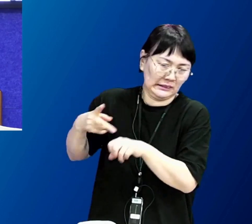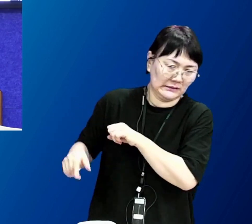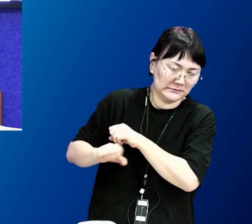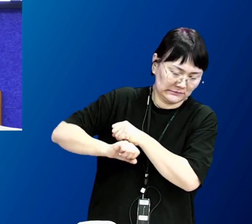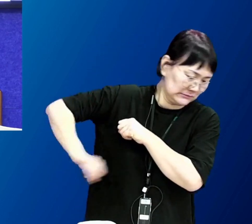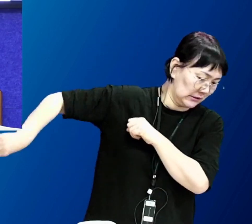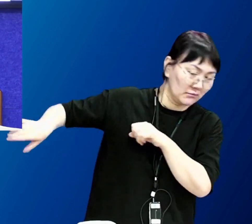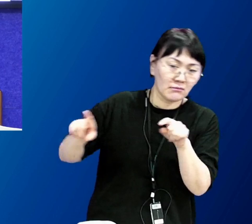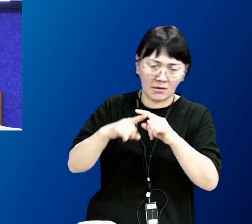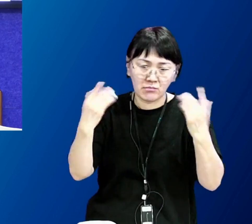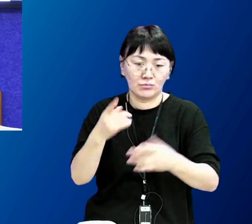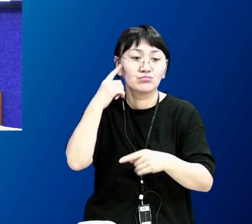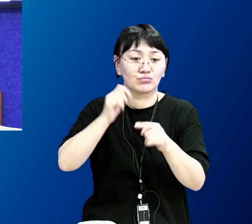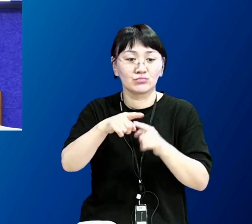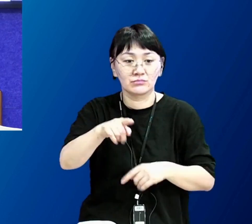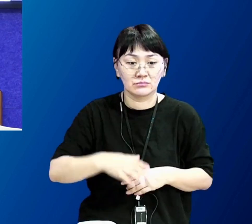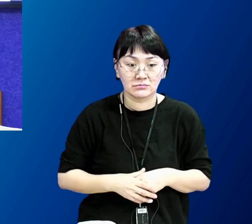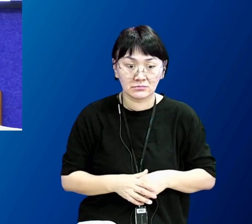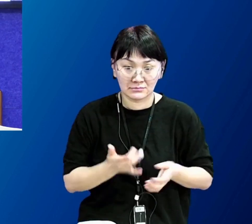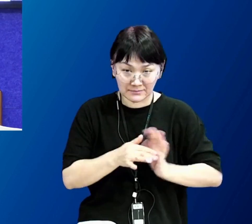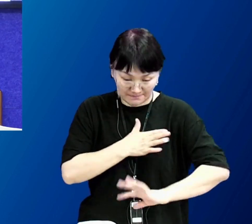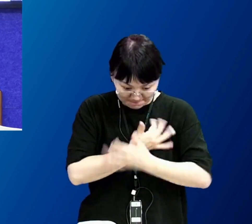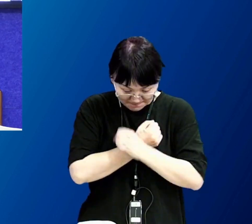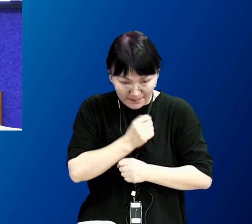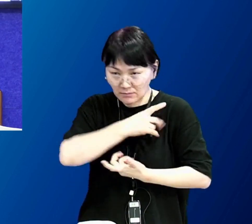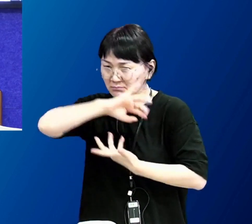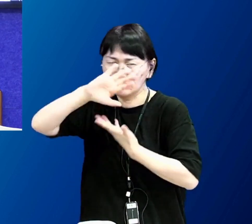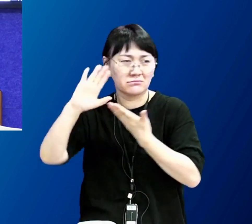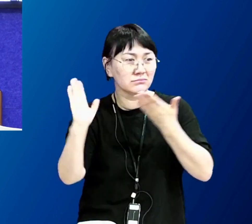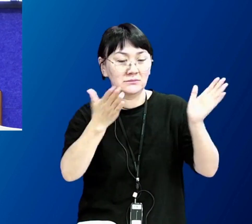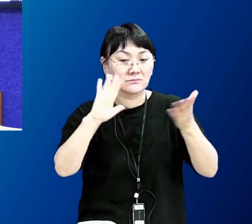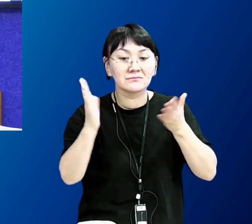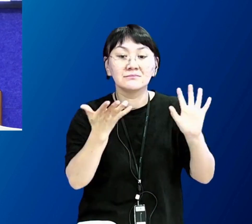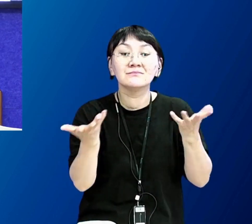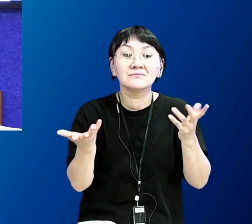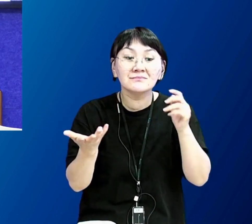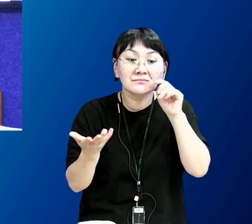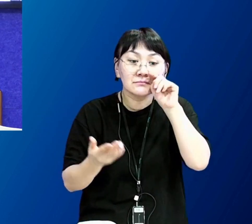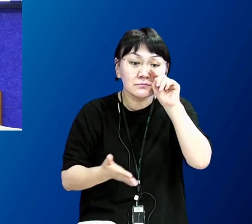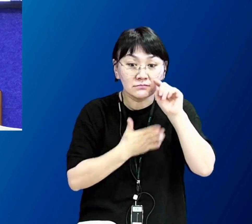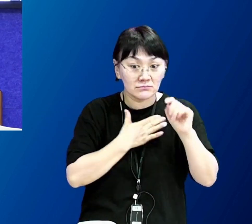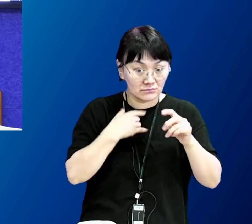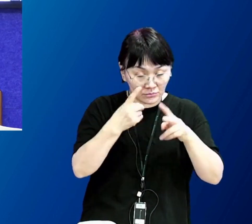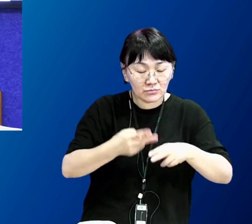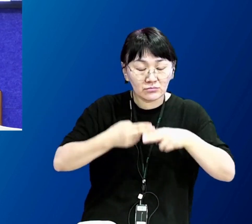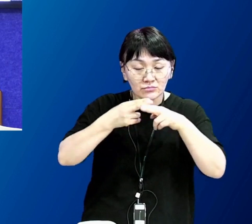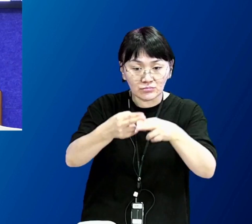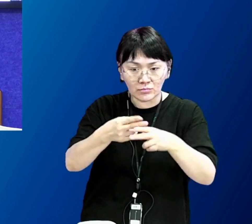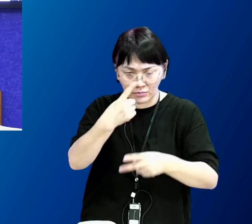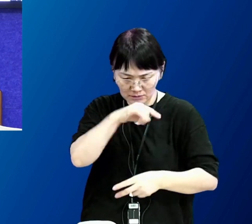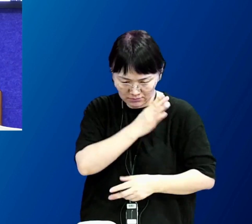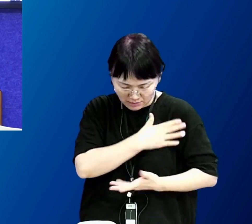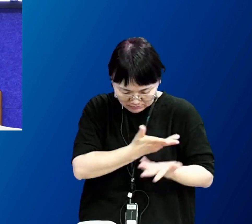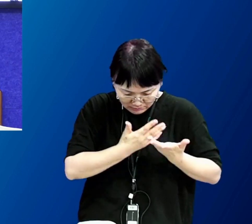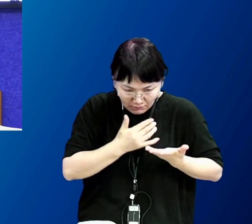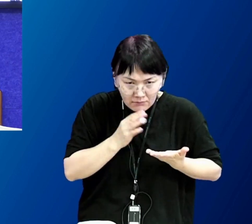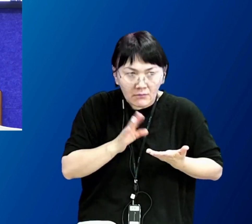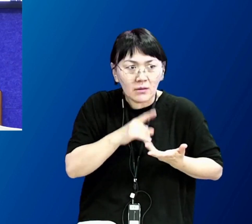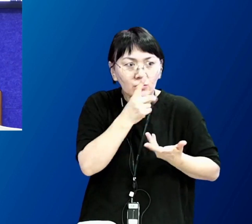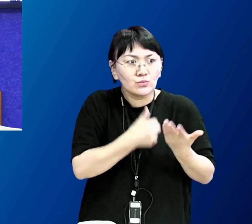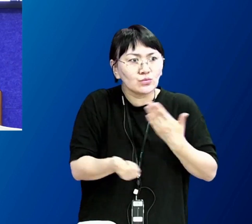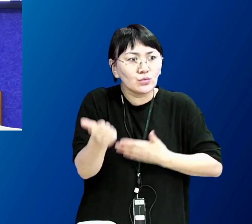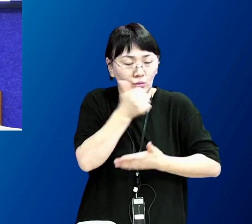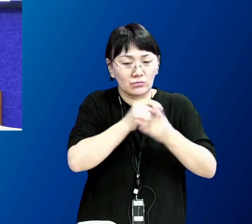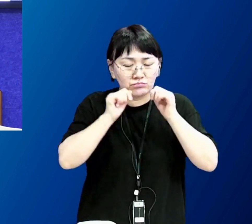Аврыг авсан гемнүглэ хаян эзэн рүү эргэх болгонд яа тийм бол эзний тэр хайрыг бүр илүү эзэн дүүргэж өгдөг байж